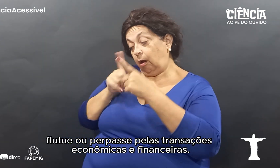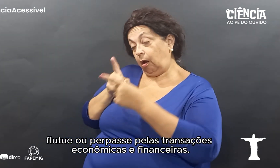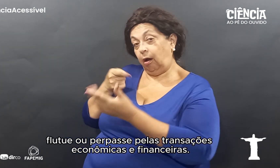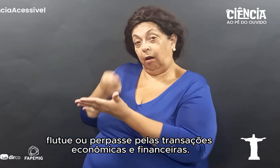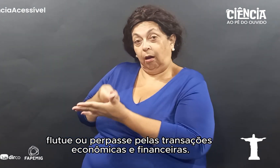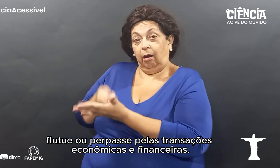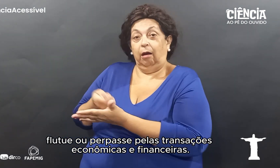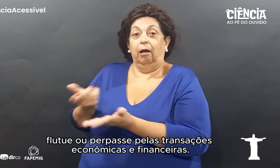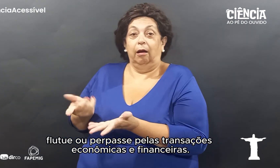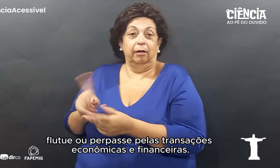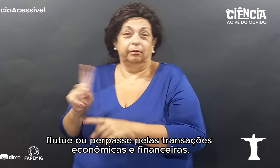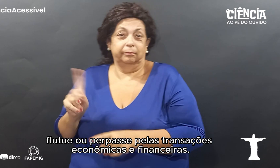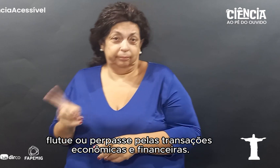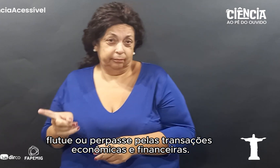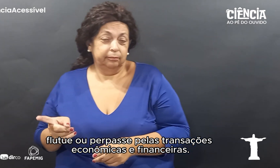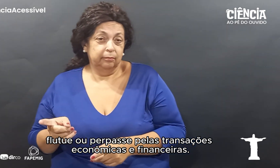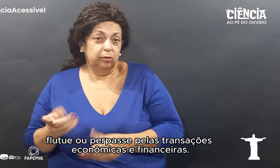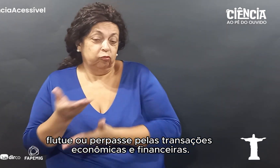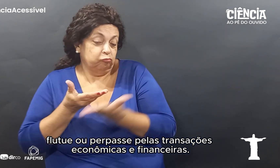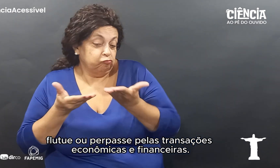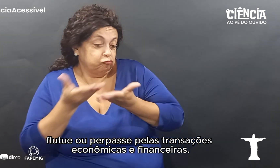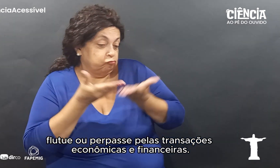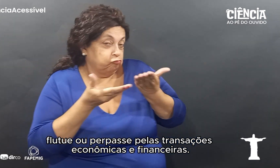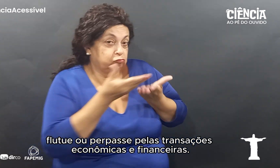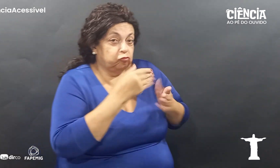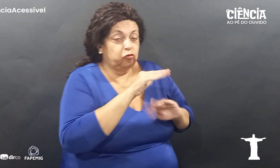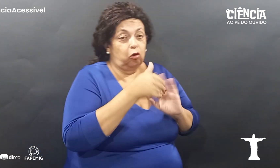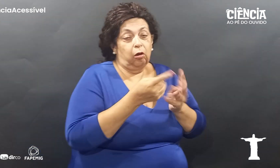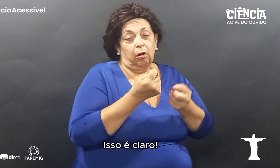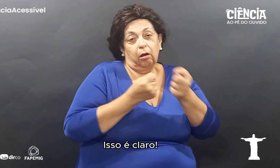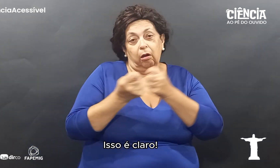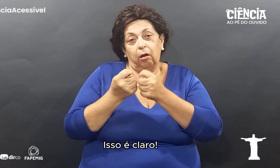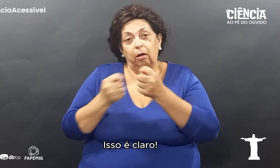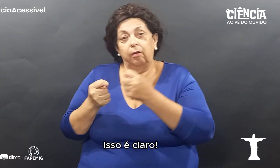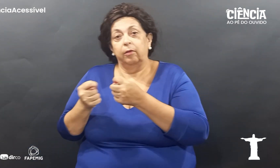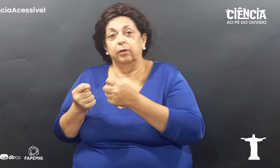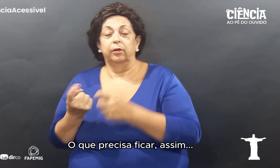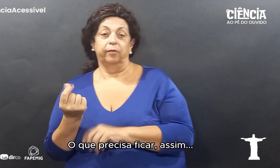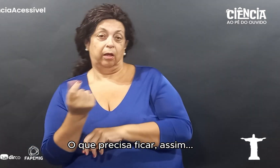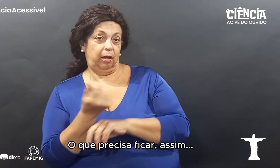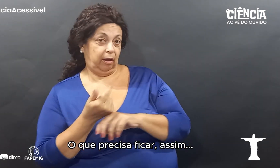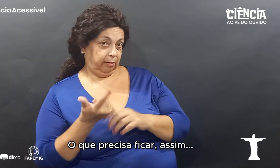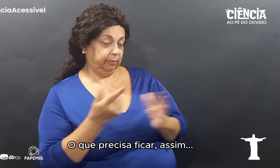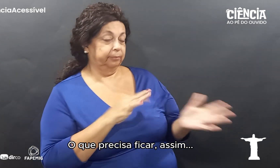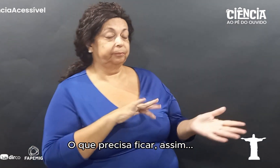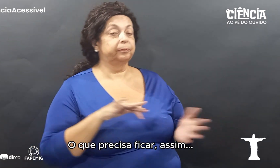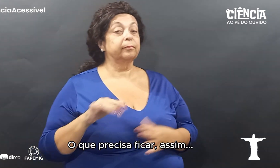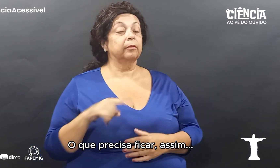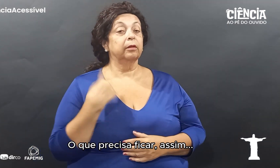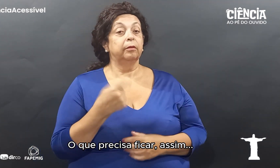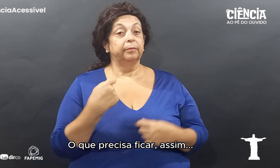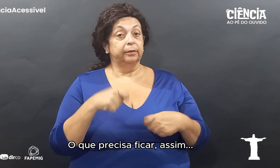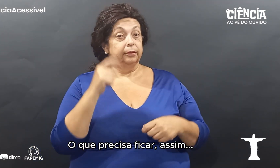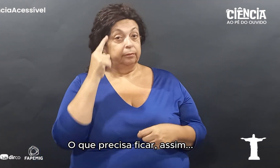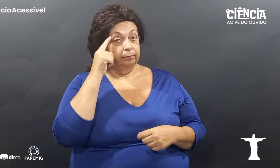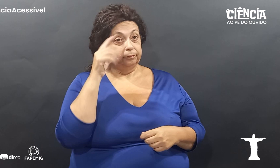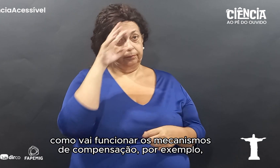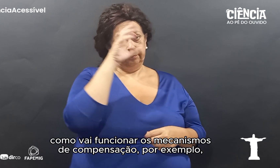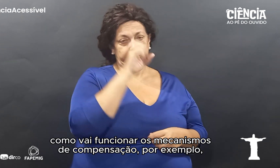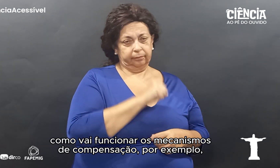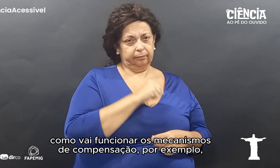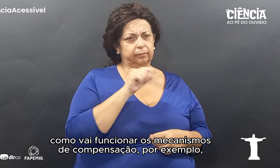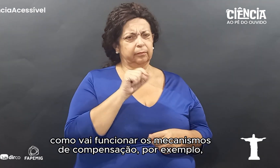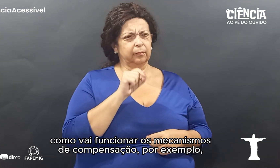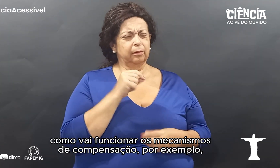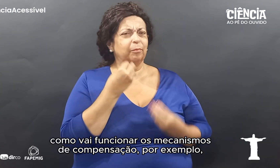ou passe pelas transações econômicas e financeiras. Isso é claro. O que precisa ficar, assim,